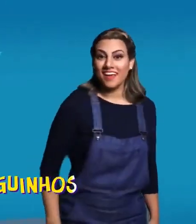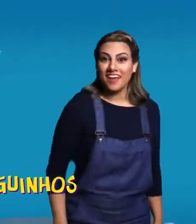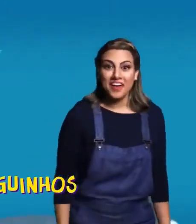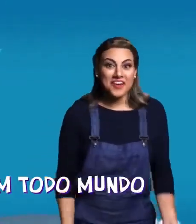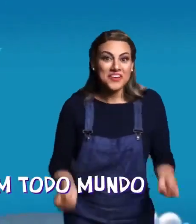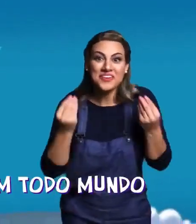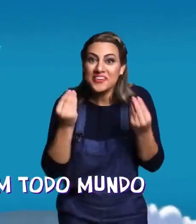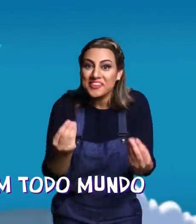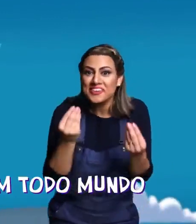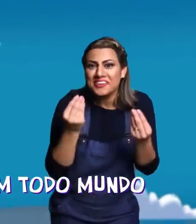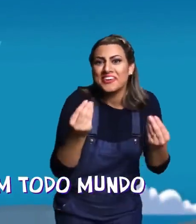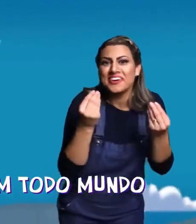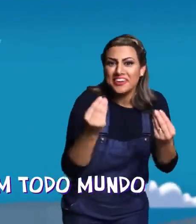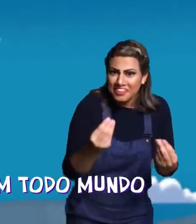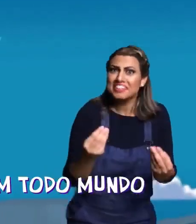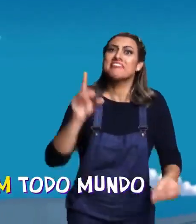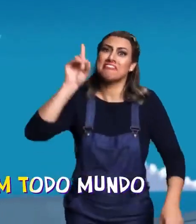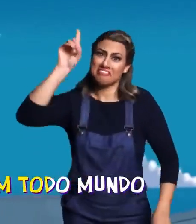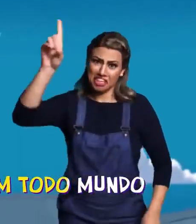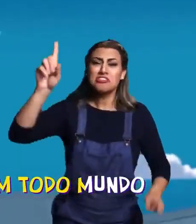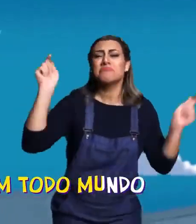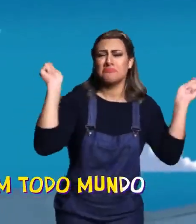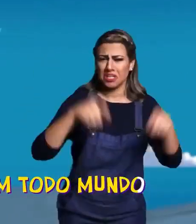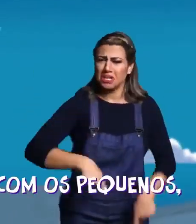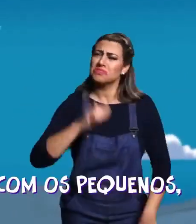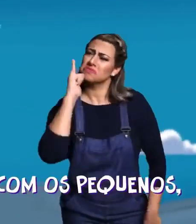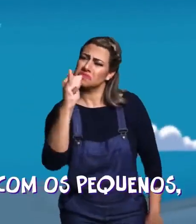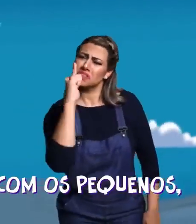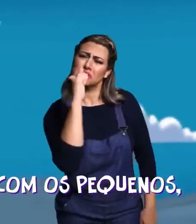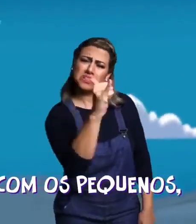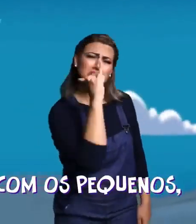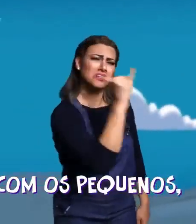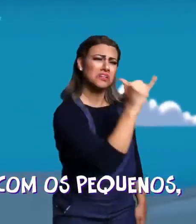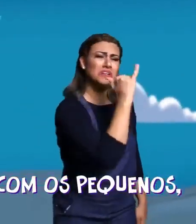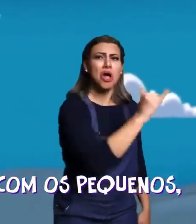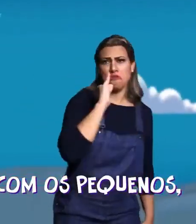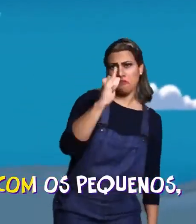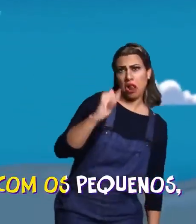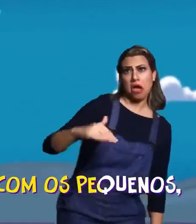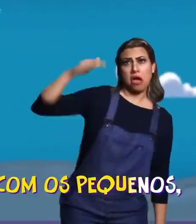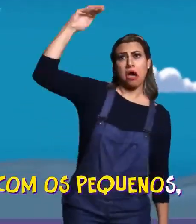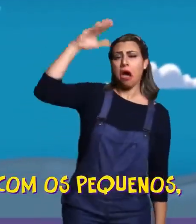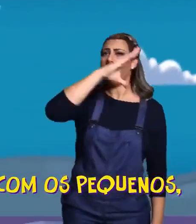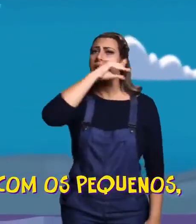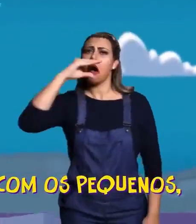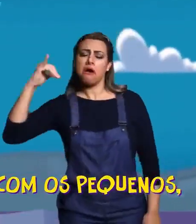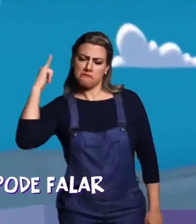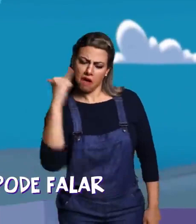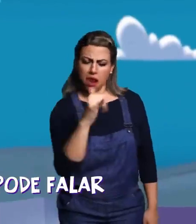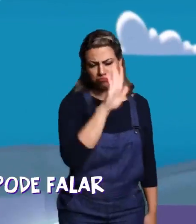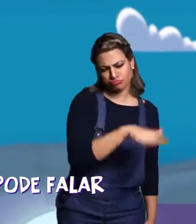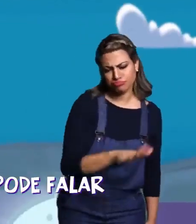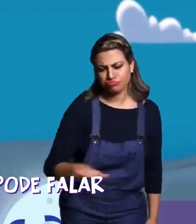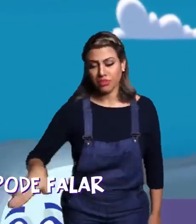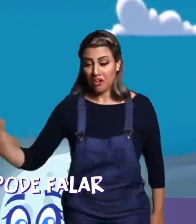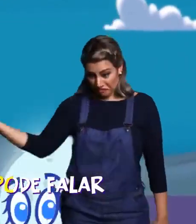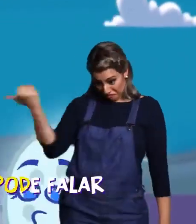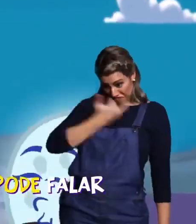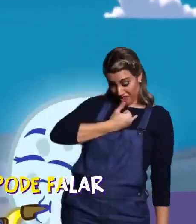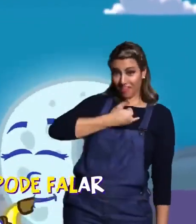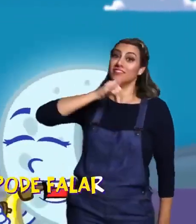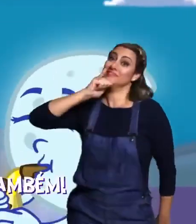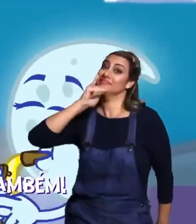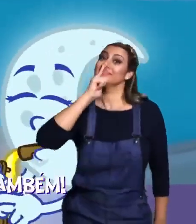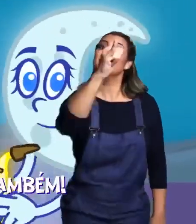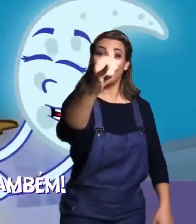só, amiguinhos, Deus pode falar com todo mundo. Fala com os grandes, com os pequenos. Fala comigo e